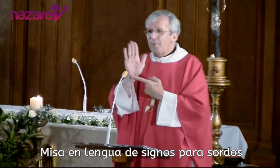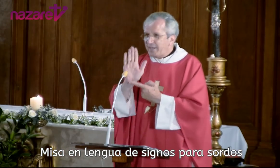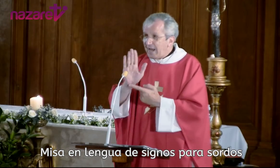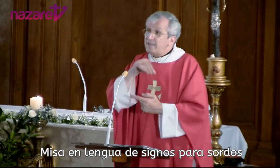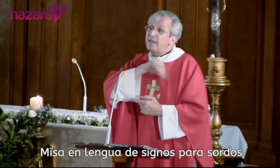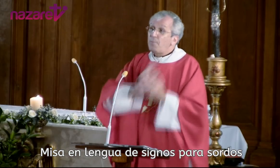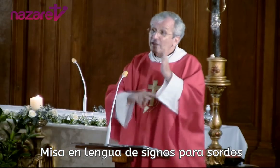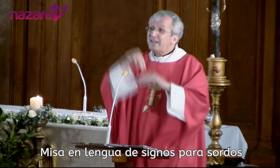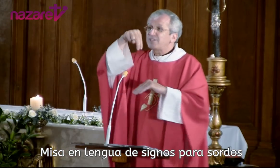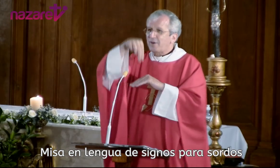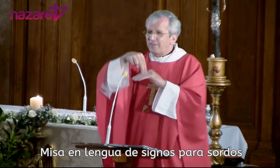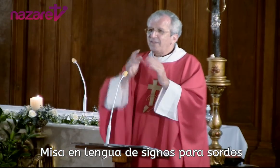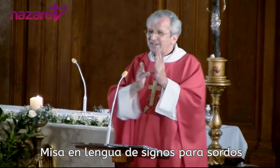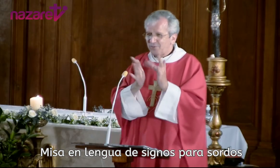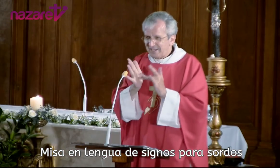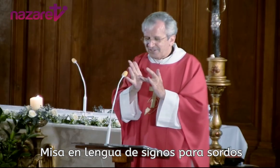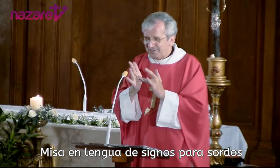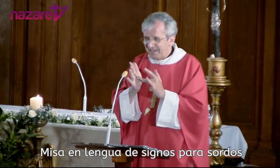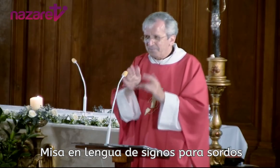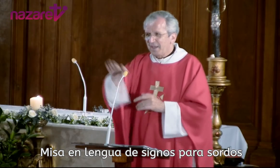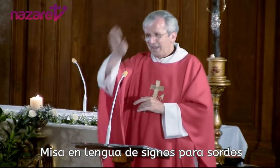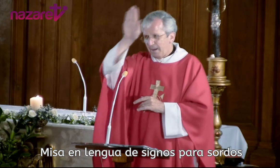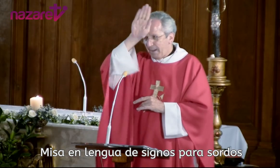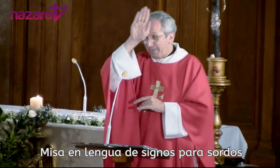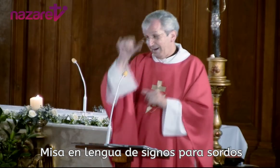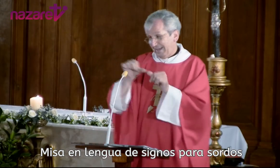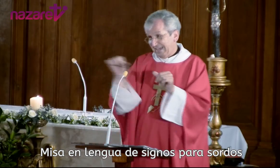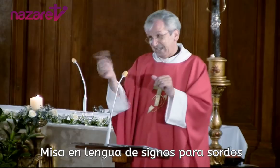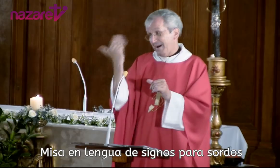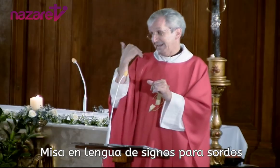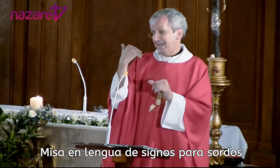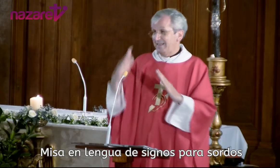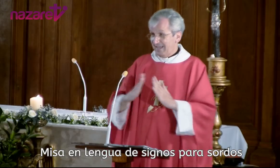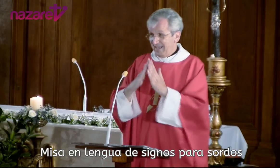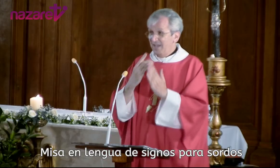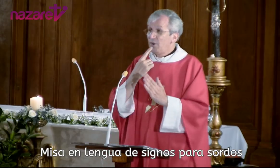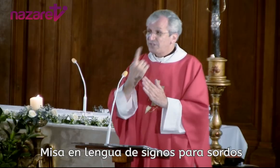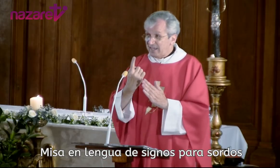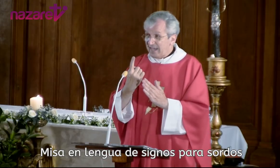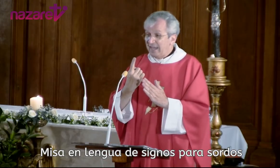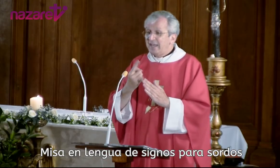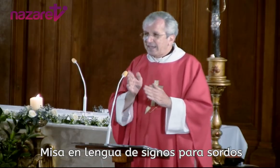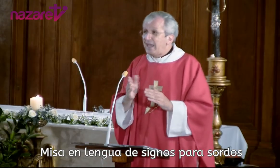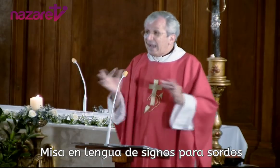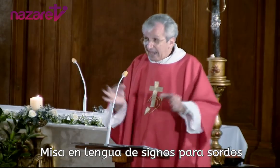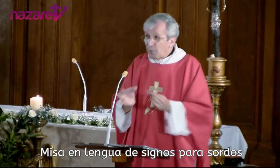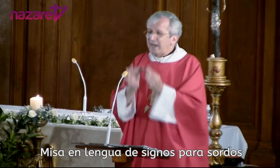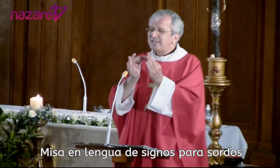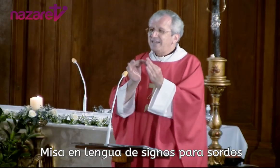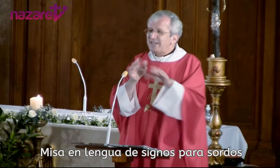memorial de la muerte y resurrección de Jesucristo. El Papa en Semana Santa nos decía que cada Eucaristía es como